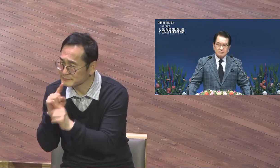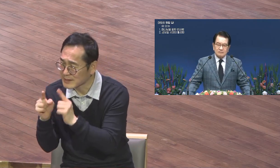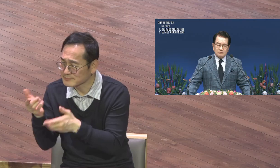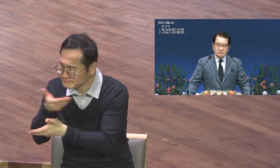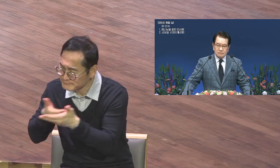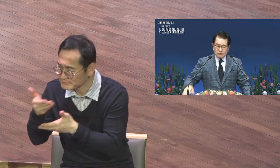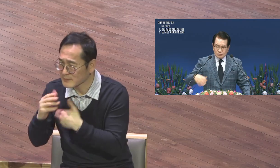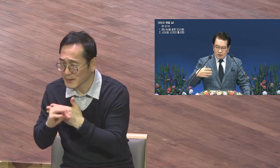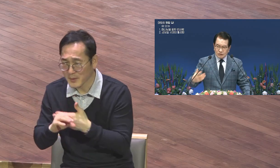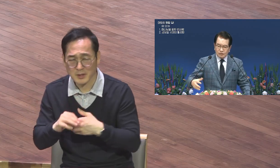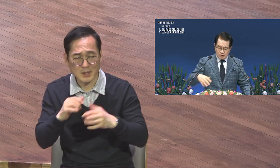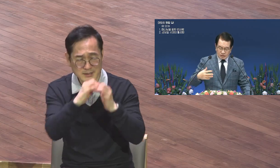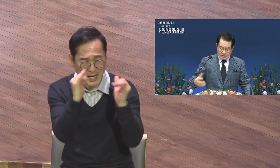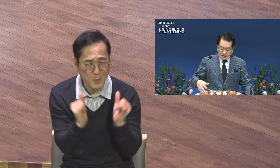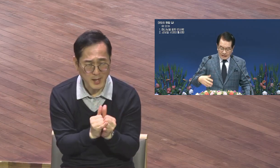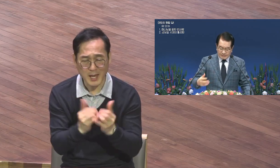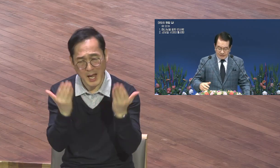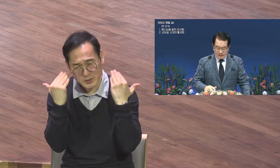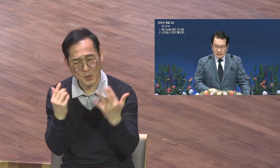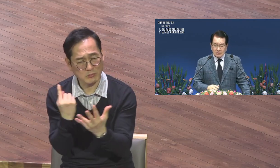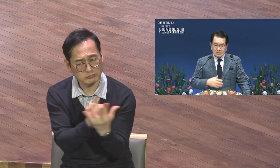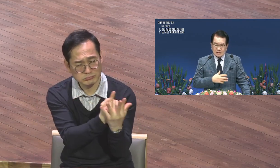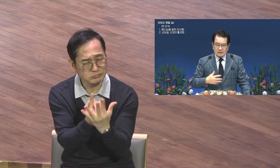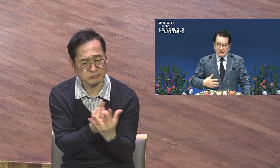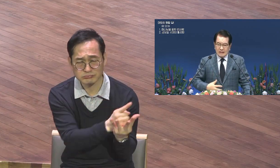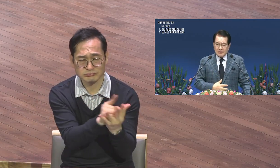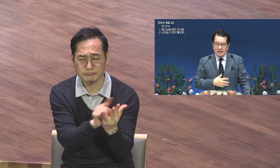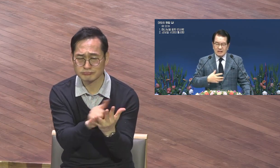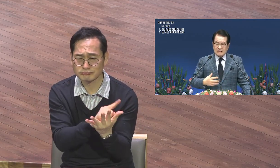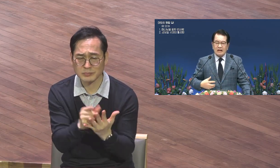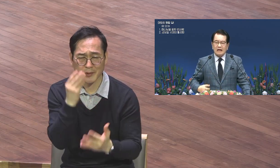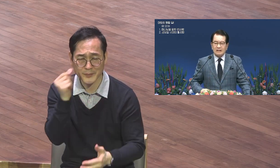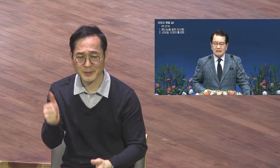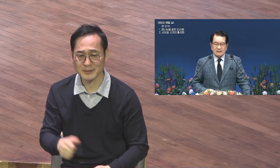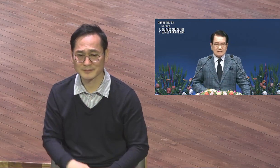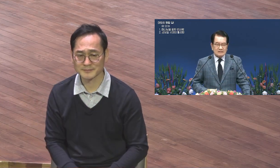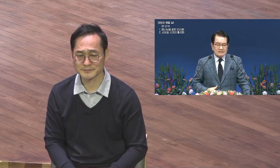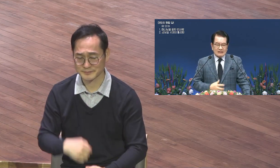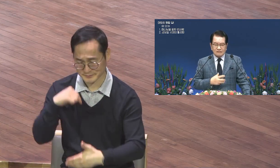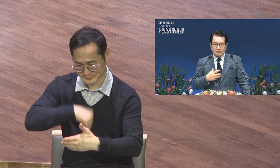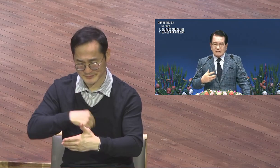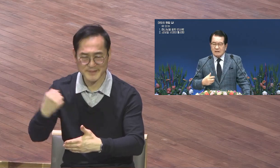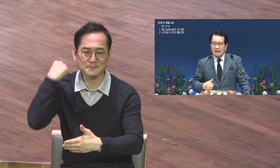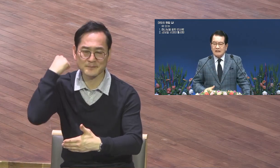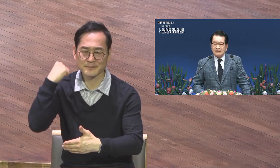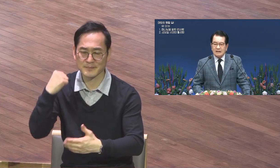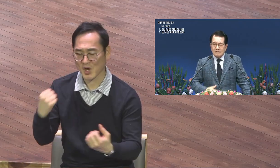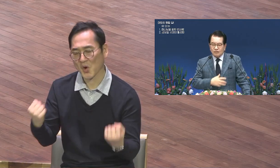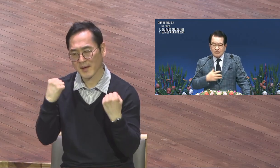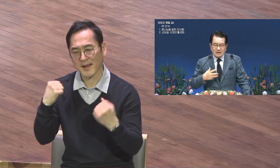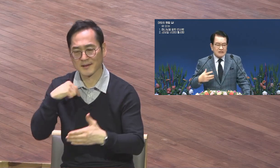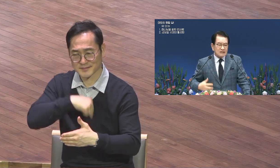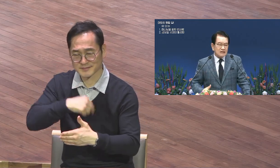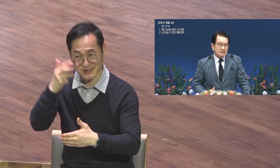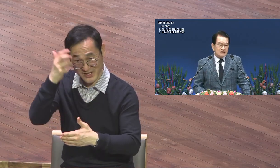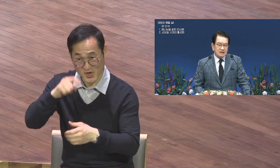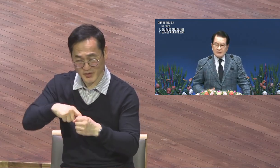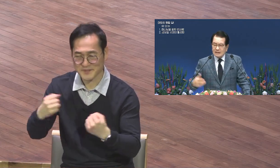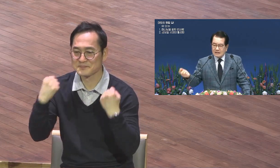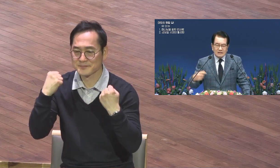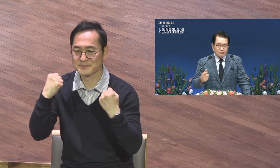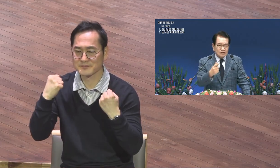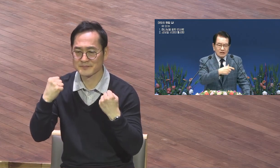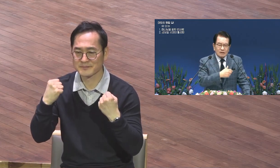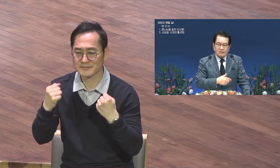인기짱이 여기서 훈련을 다 받아 내면이 건강하니까 아주 건강하니까 무장이 딱 되어